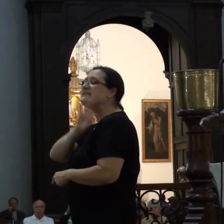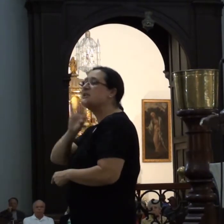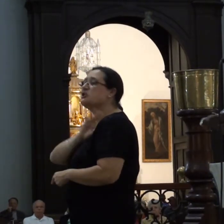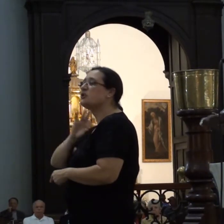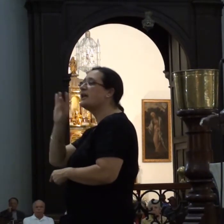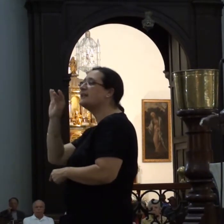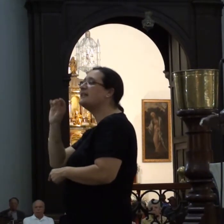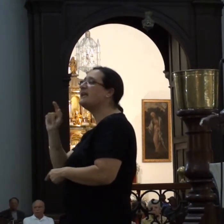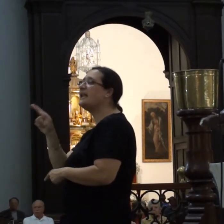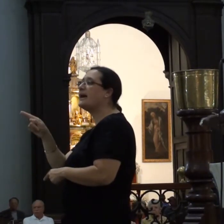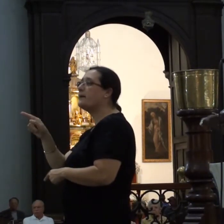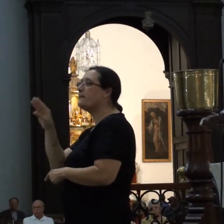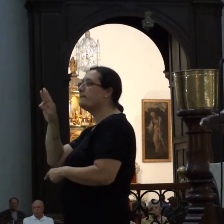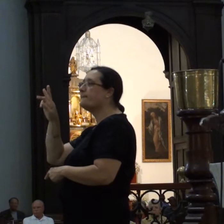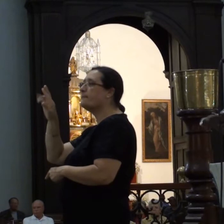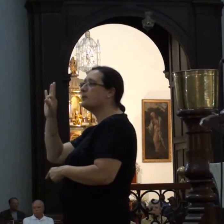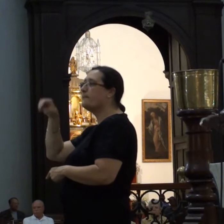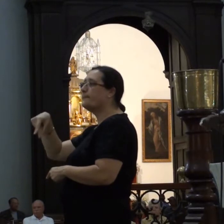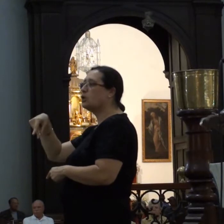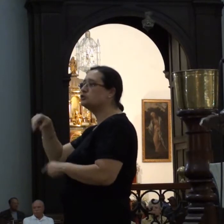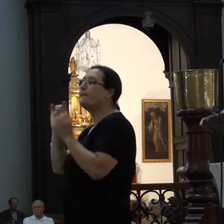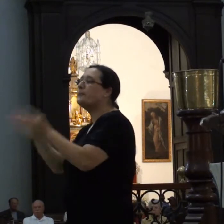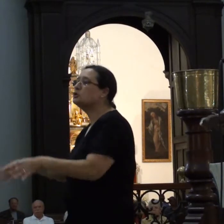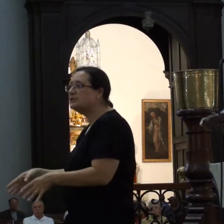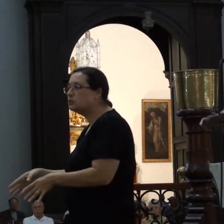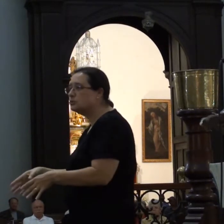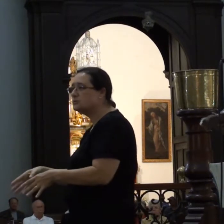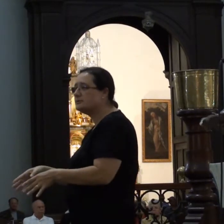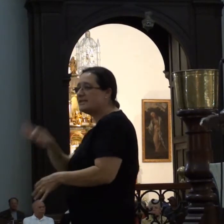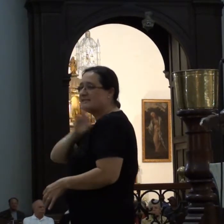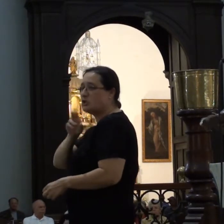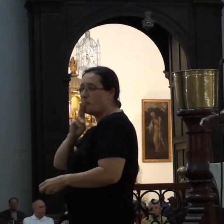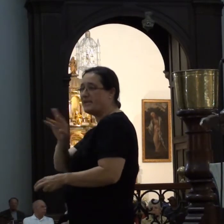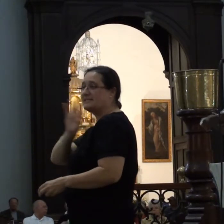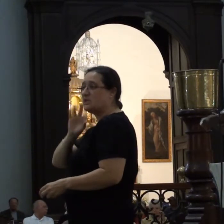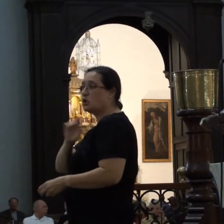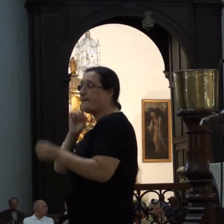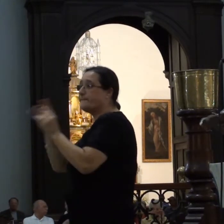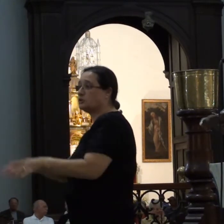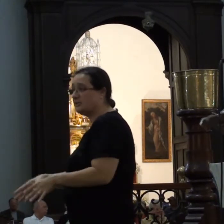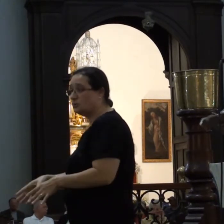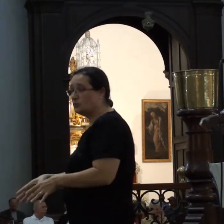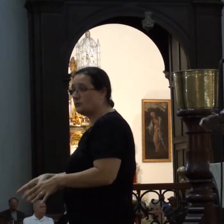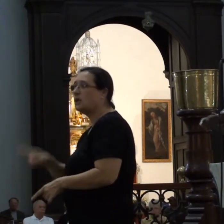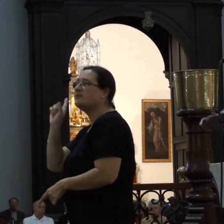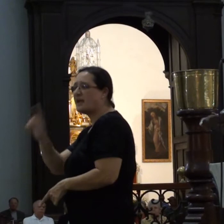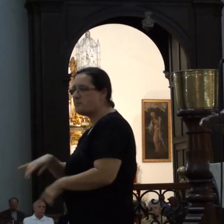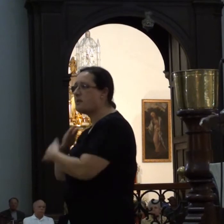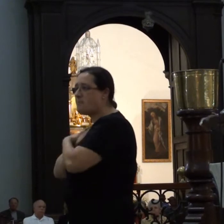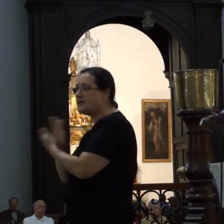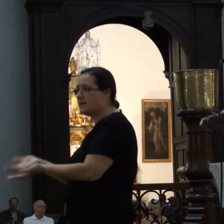pasado ante la realidad de la disponibilidad a esto invita el espíritu